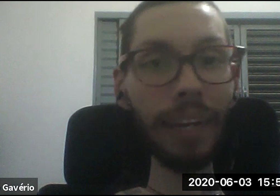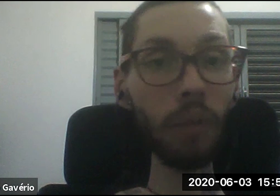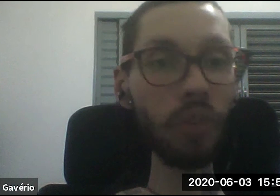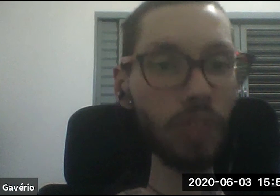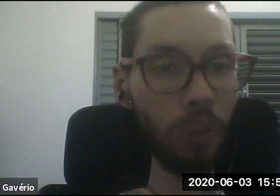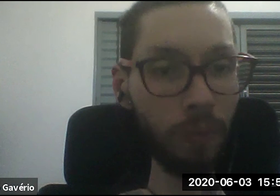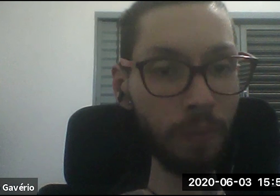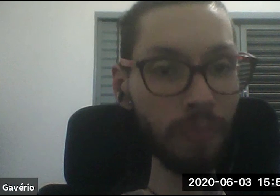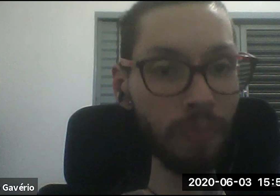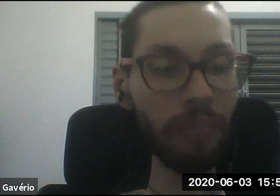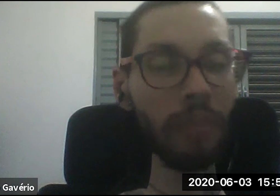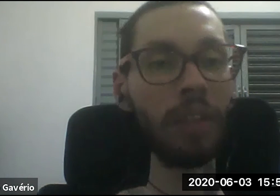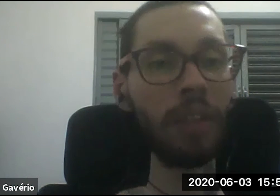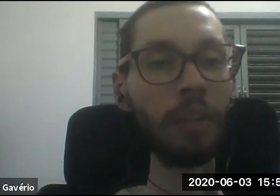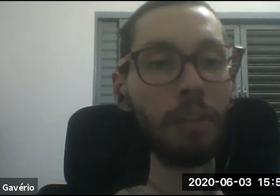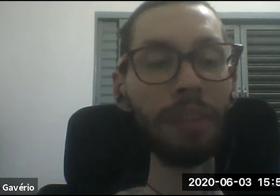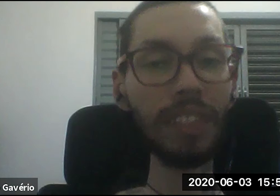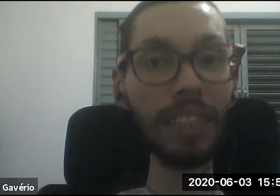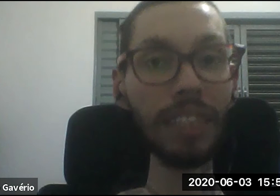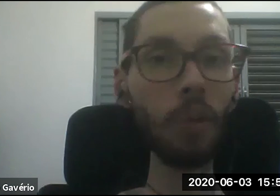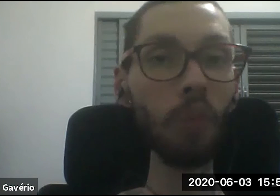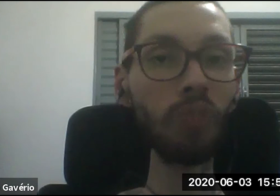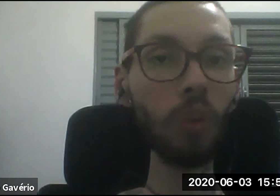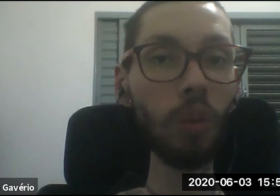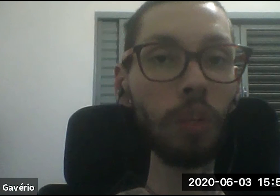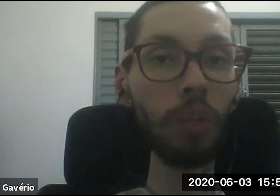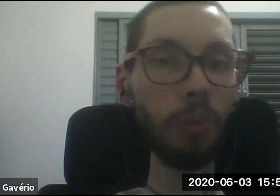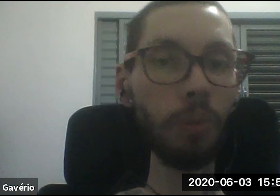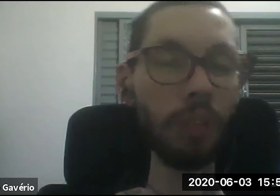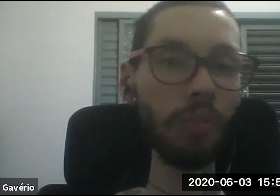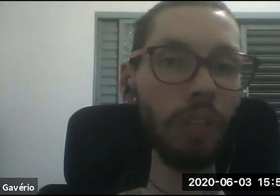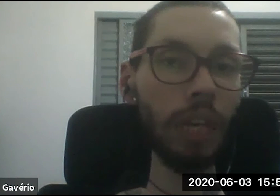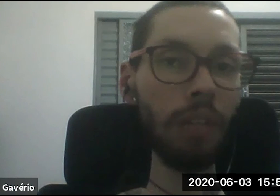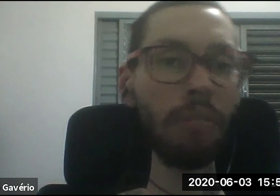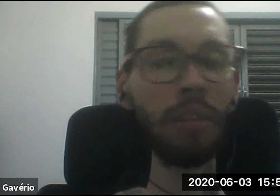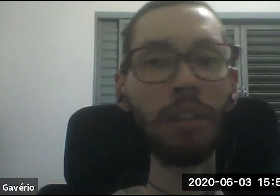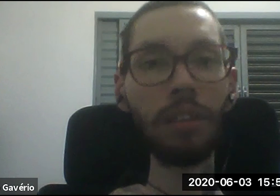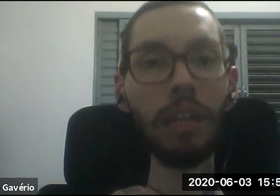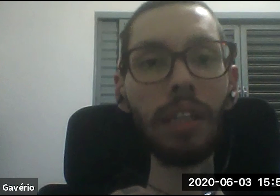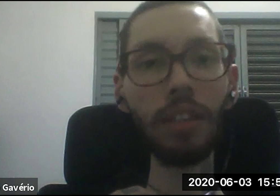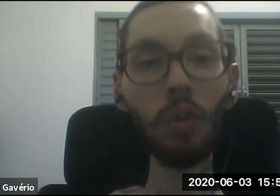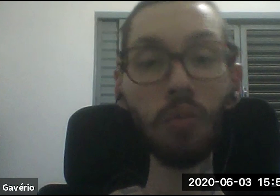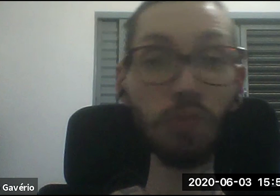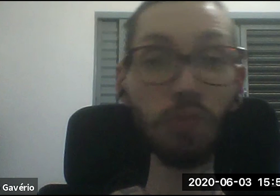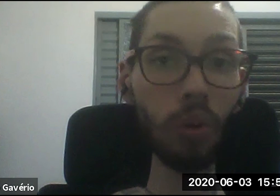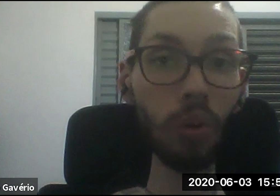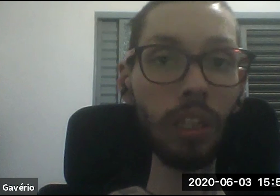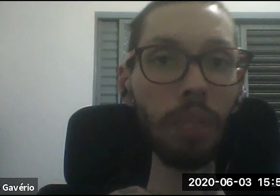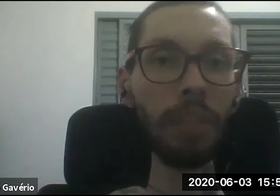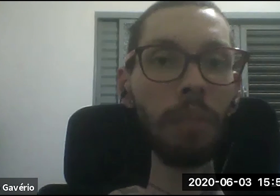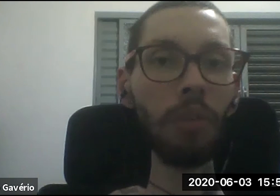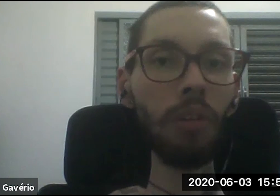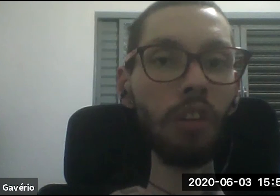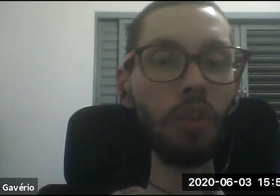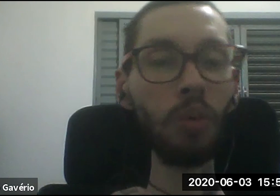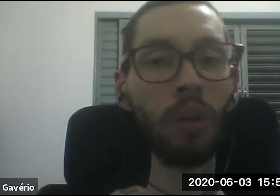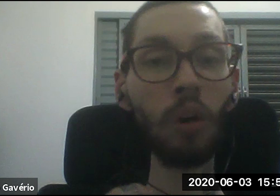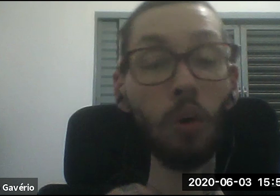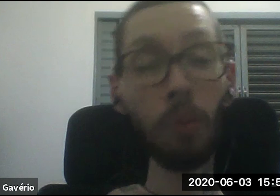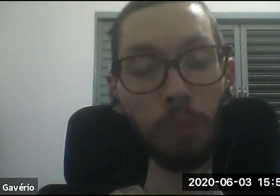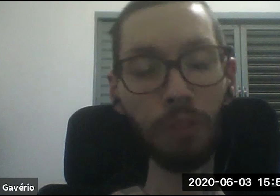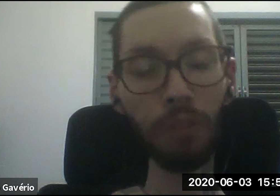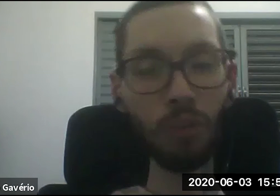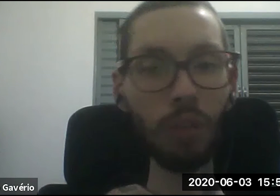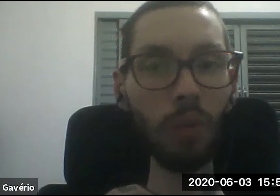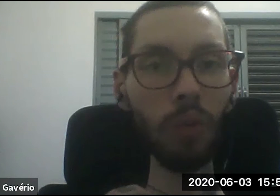uma caução para fazer esse controle populacional, né, esse controle epidemiológico,